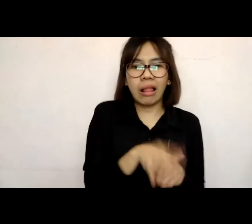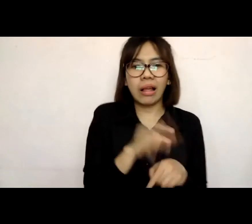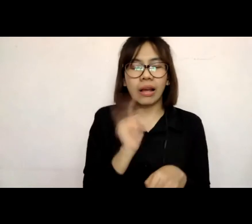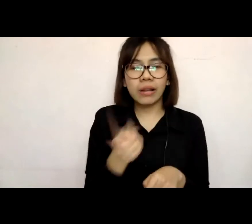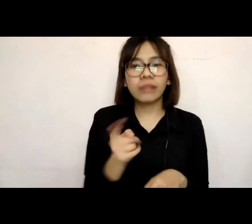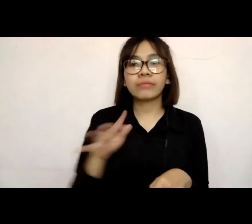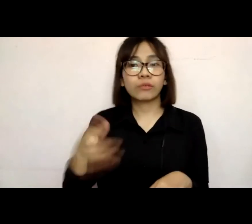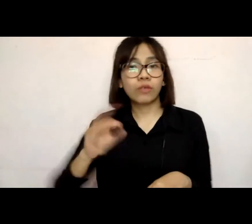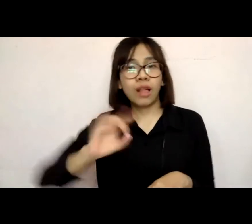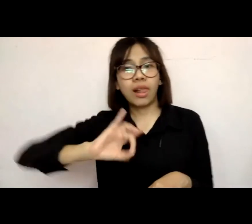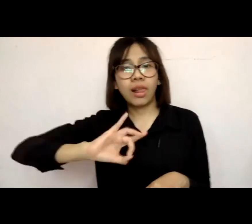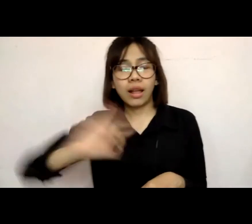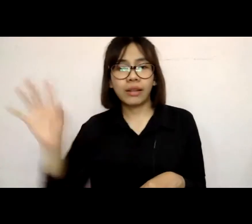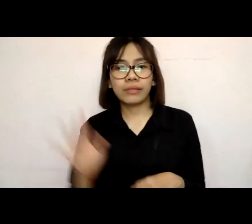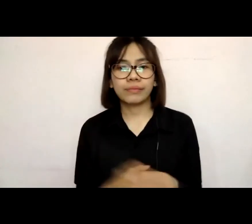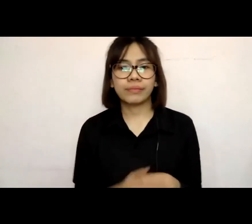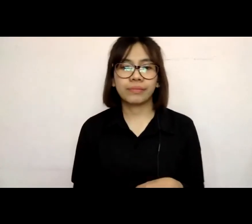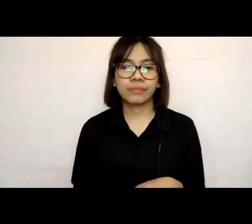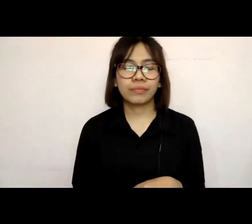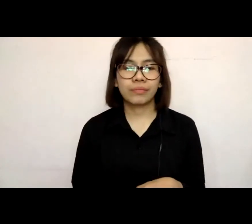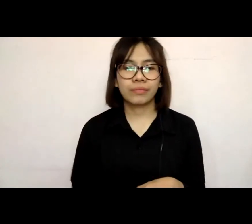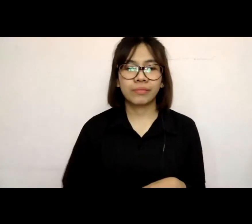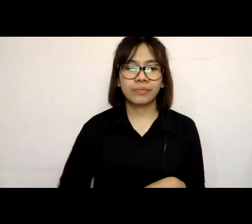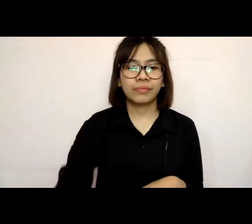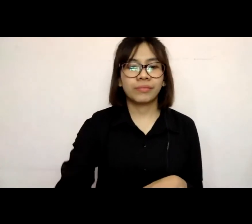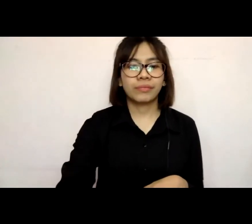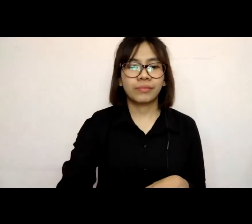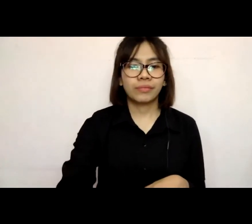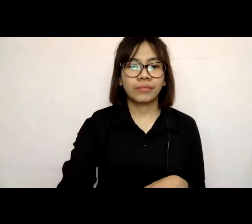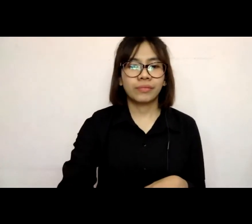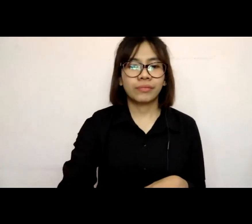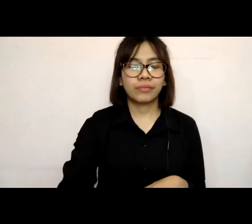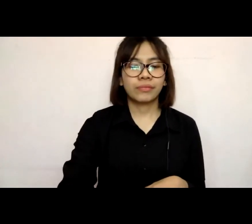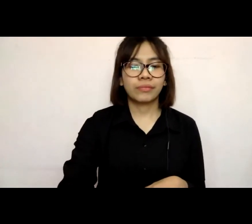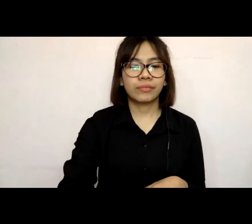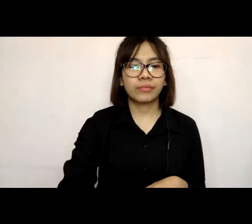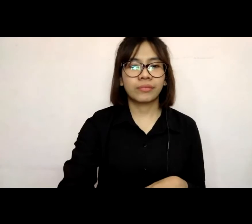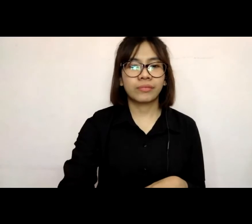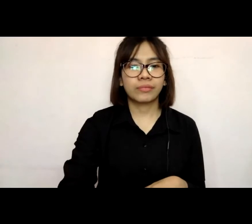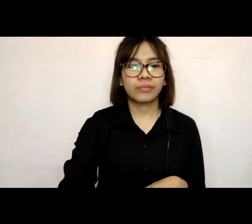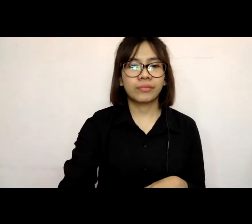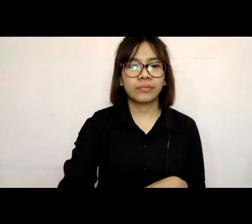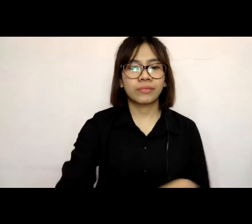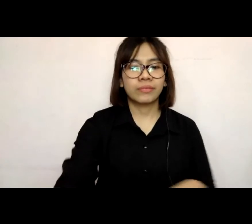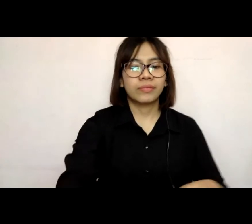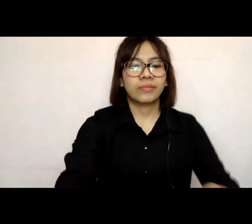pembelajaran responsif gender. Pembelajaran responsif gender adalah proses pembelajaran yang